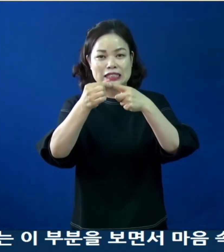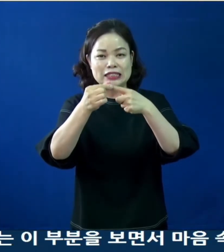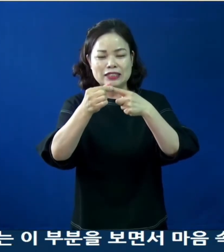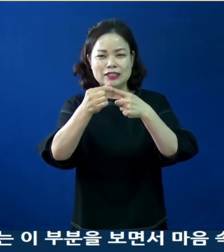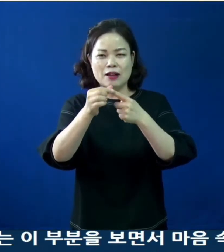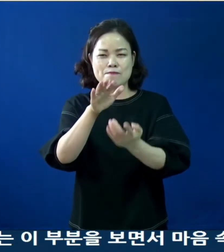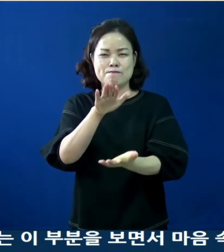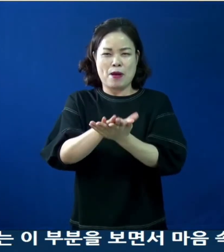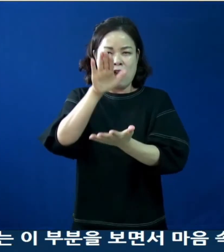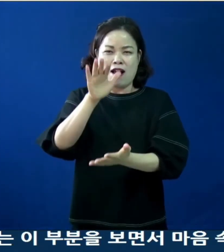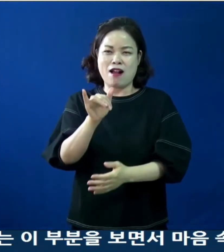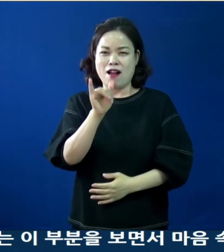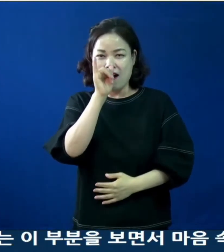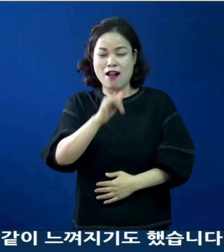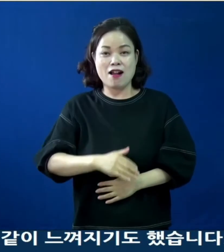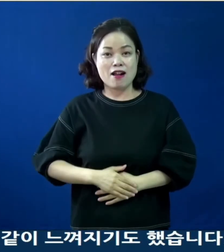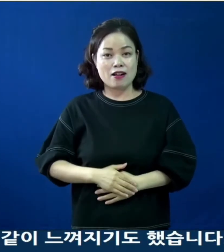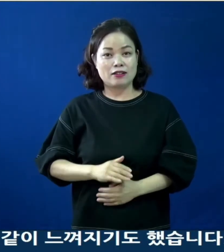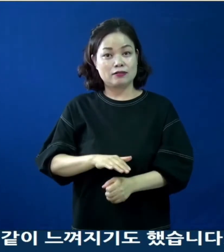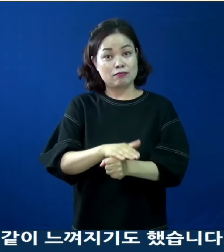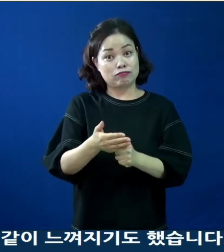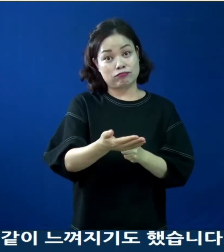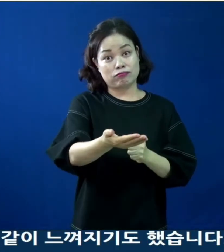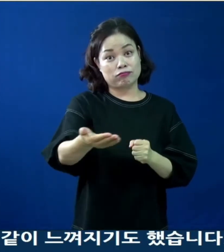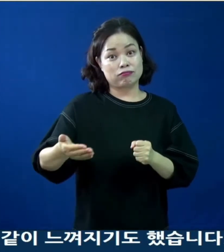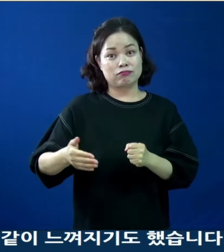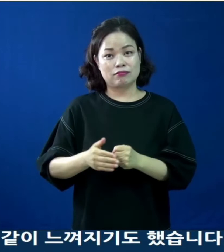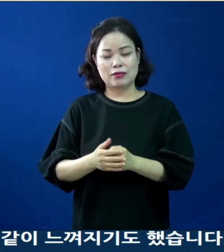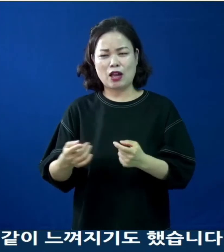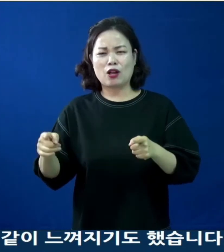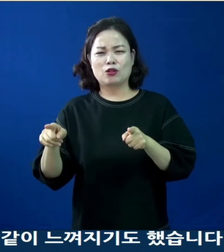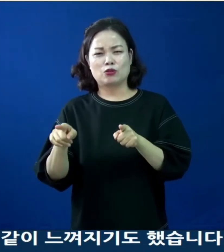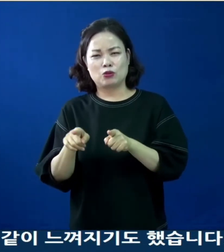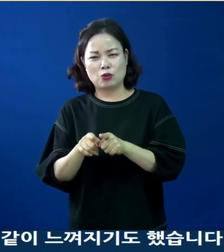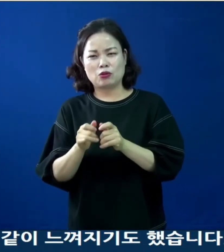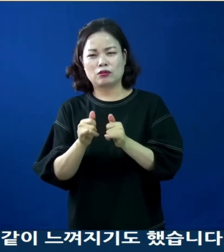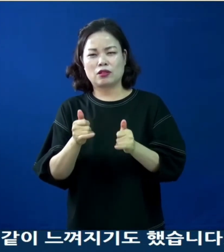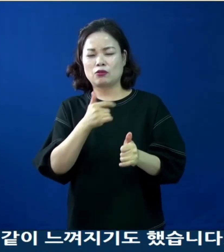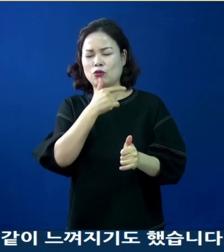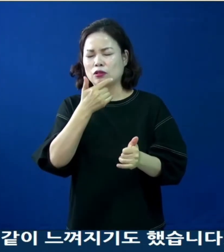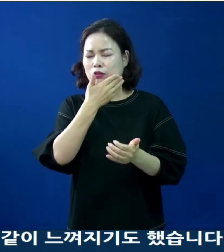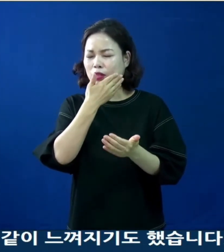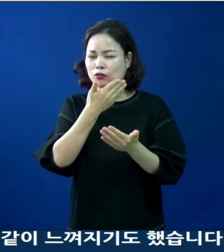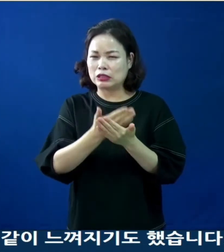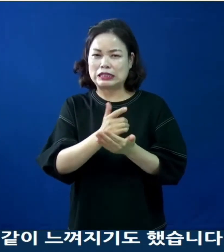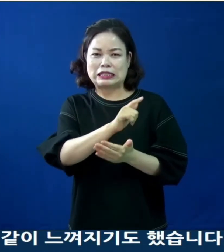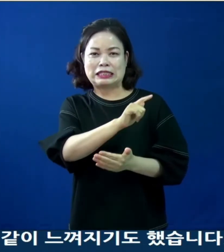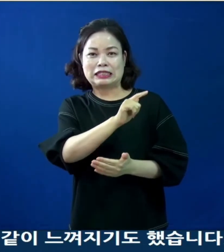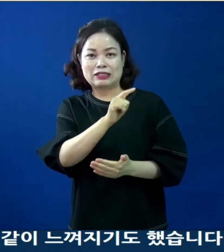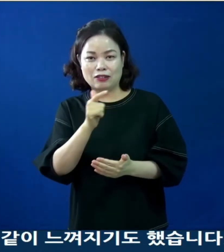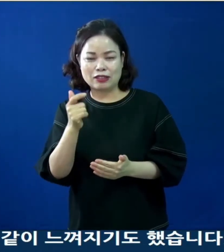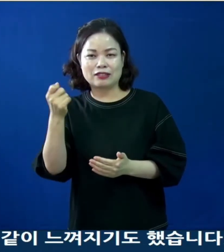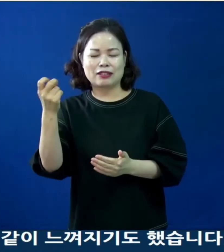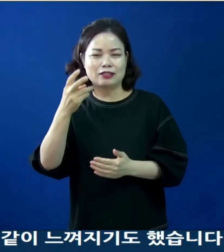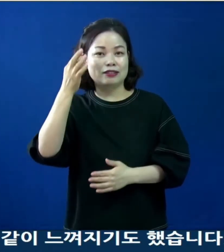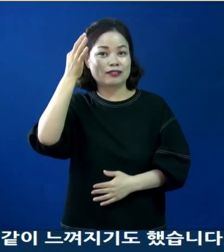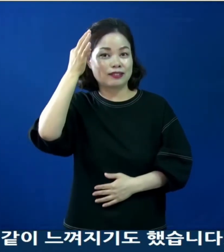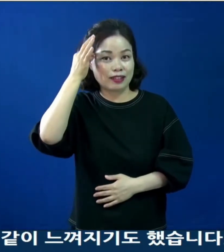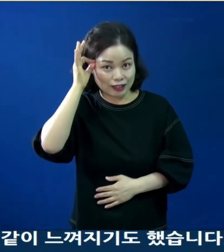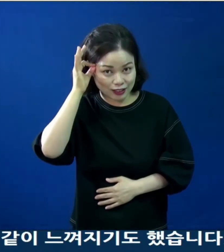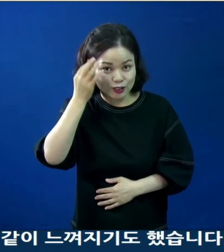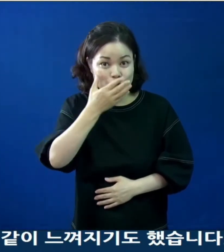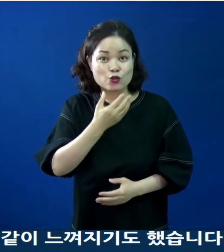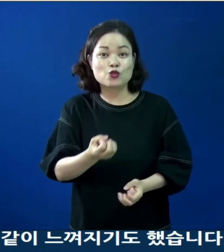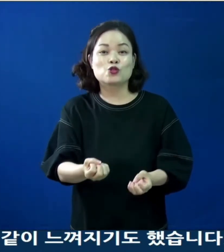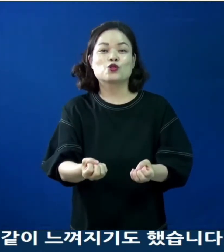땡기는 겁니다. 사랑하는 여러분, 통역자가 얼마나 중요한지 이 저녁에 다시 한번 우리가 깨닫는